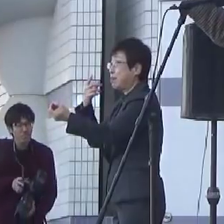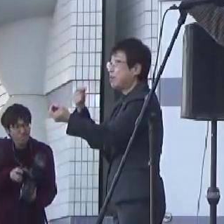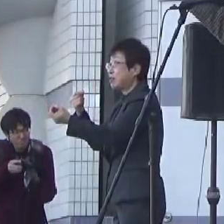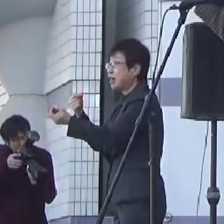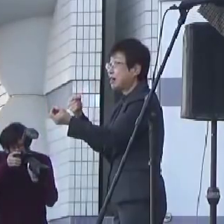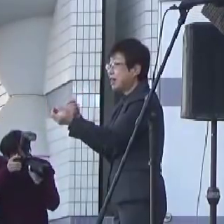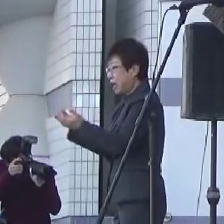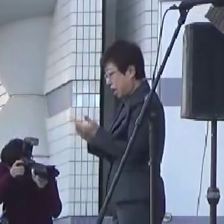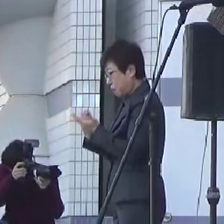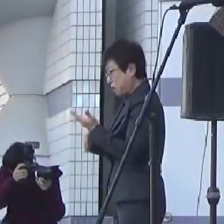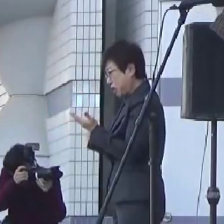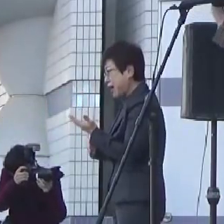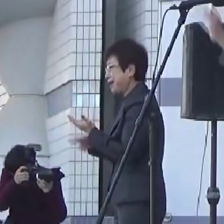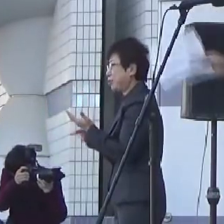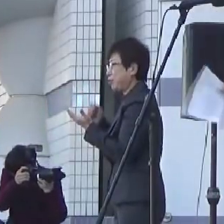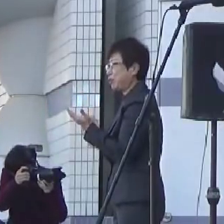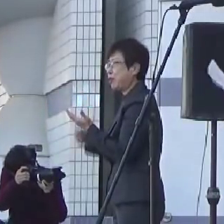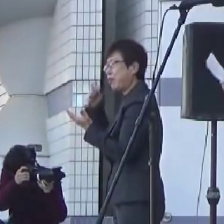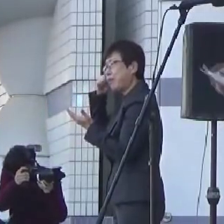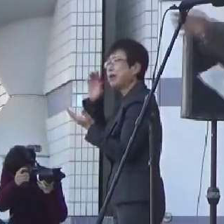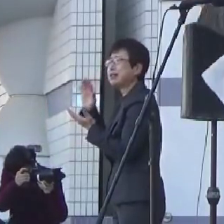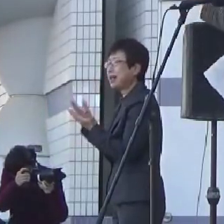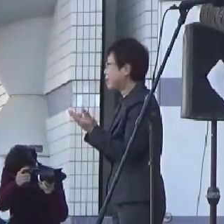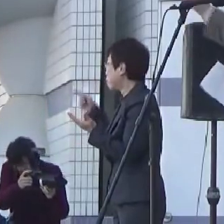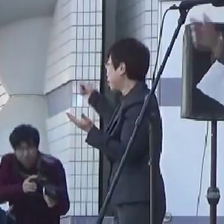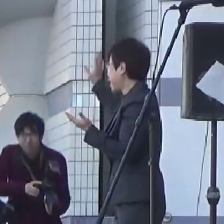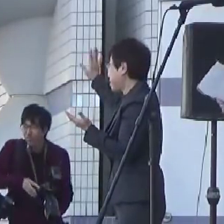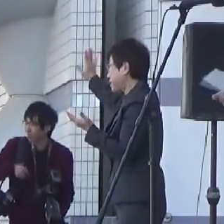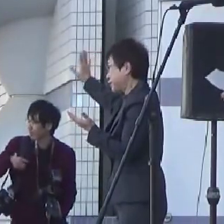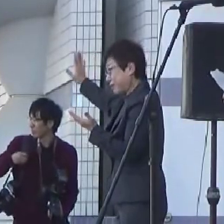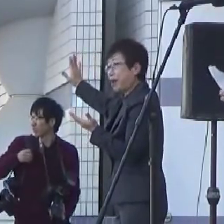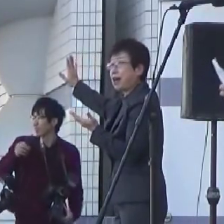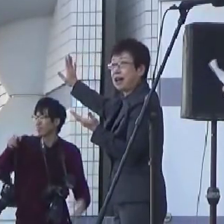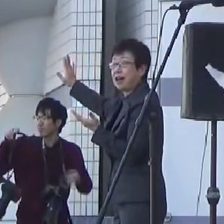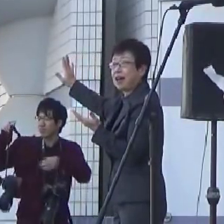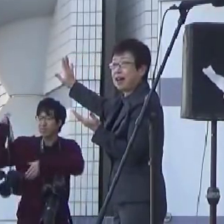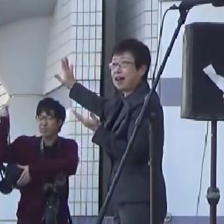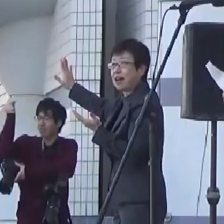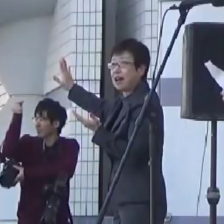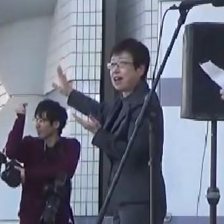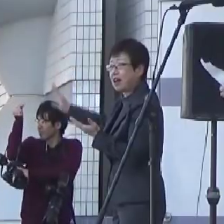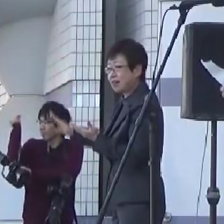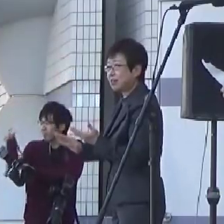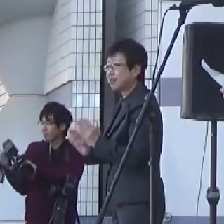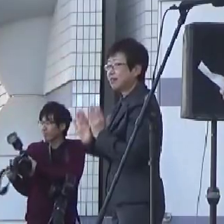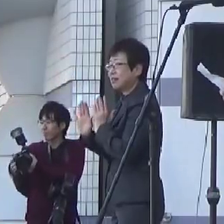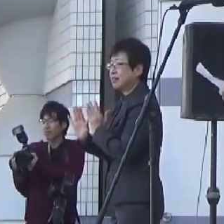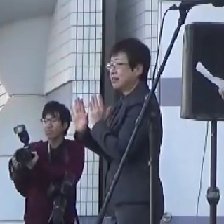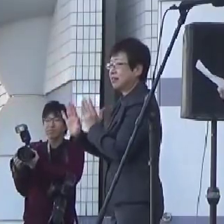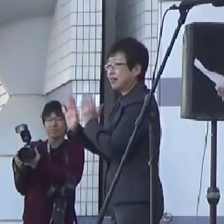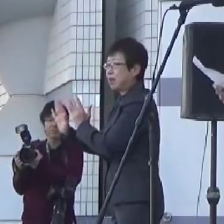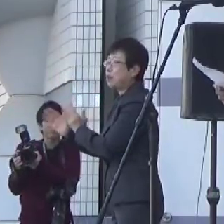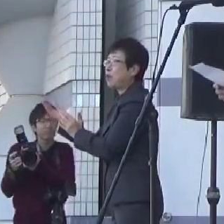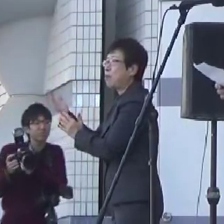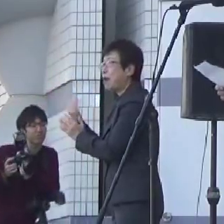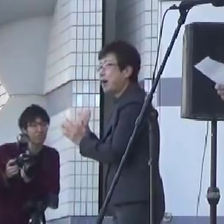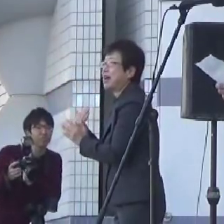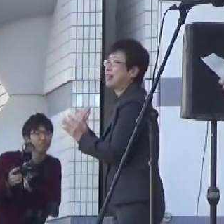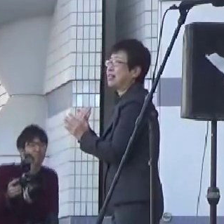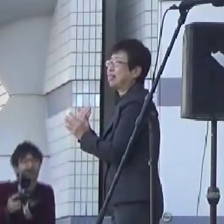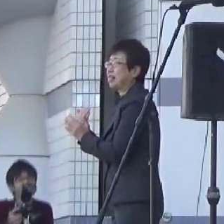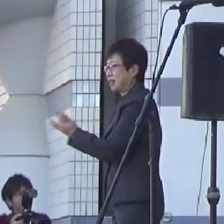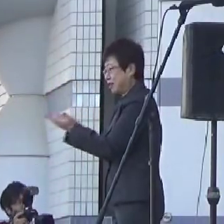員にまだ行き渡ってない部分があると思いますが、まだ残っておりますので、後ほどデモに出る前に受け取っていただければと思います